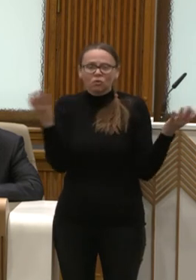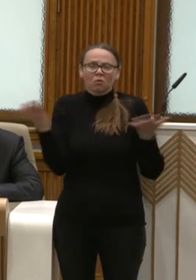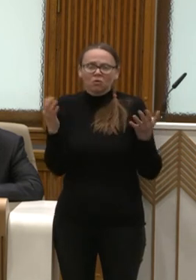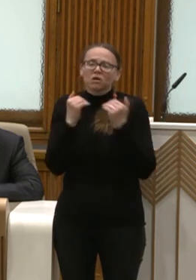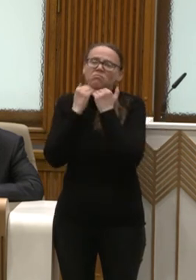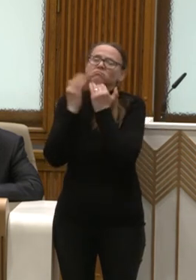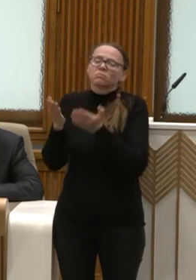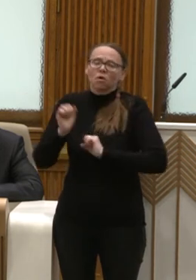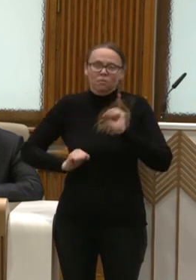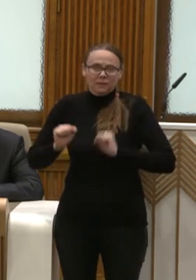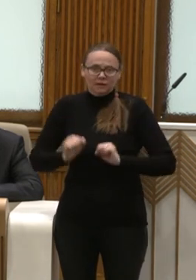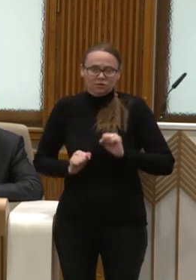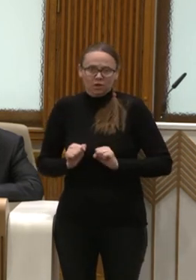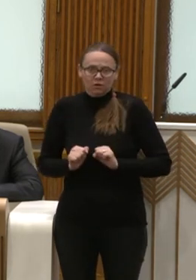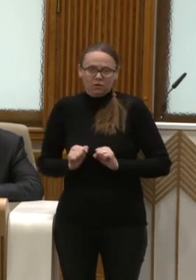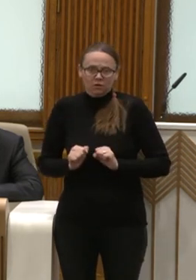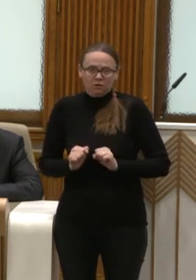nonšalantno obnašajo,